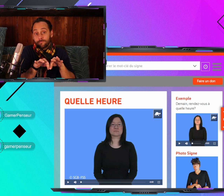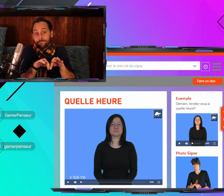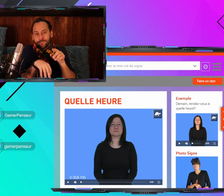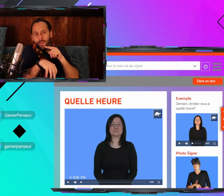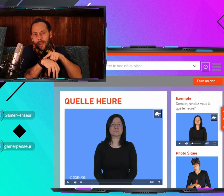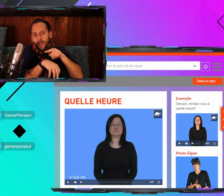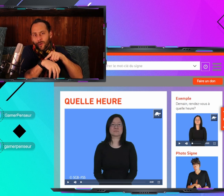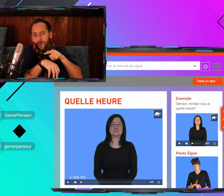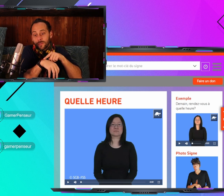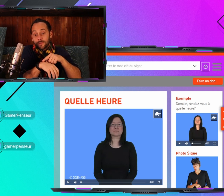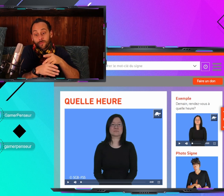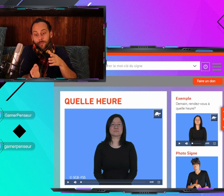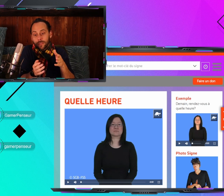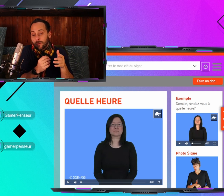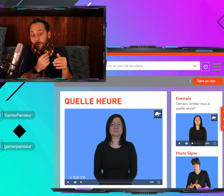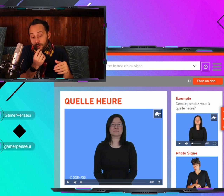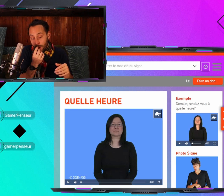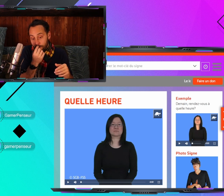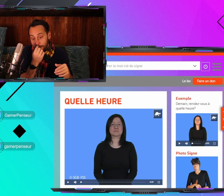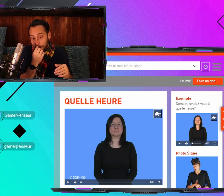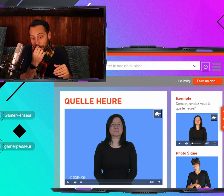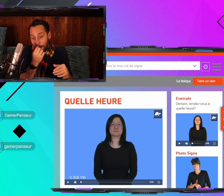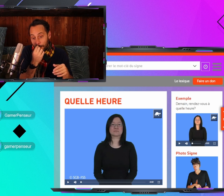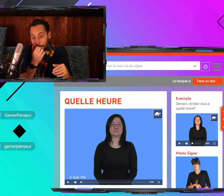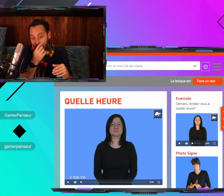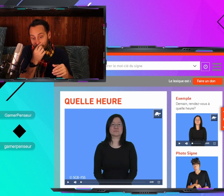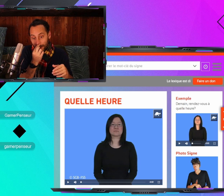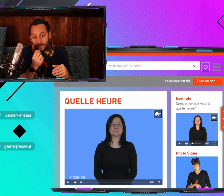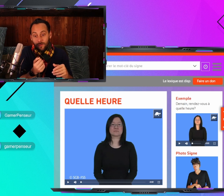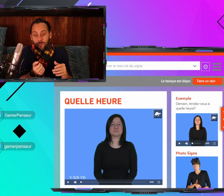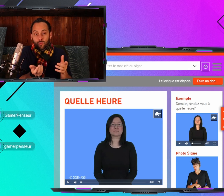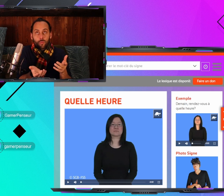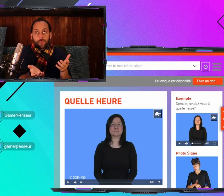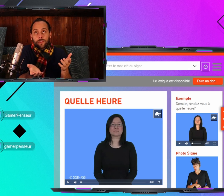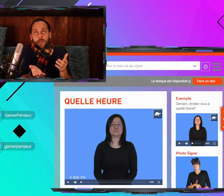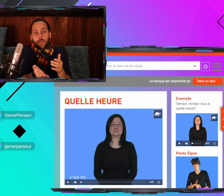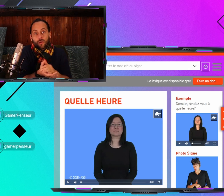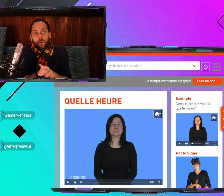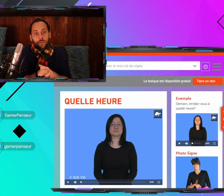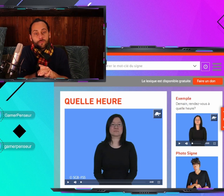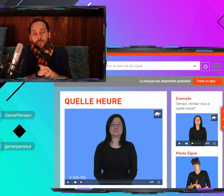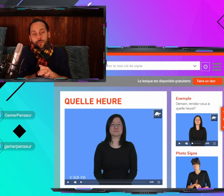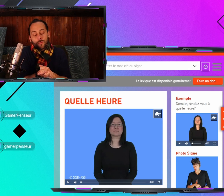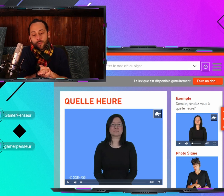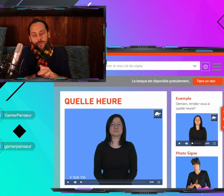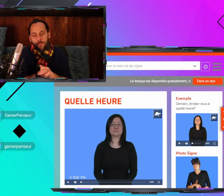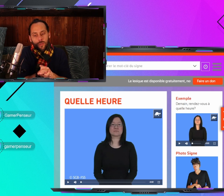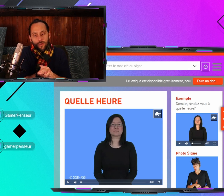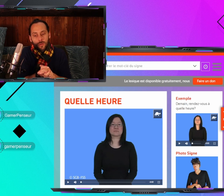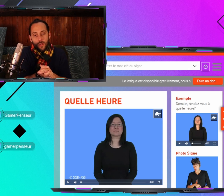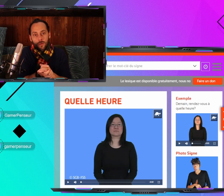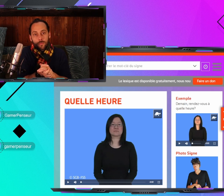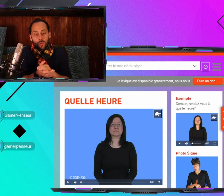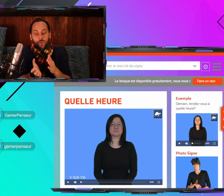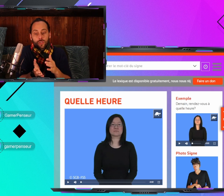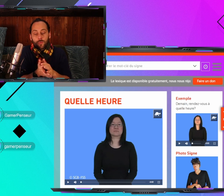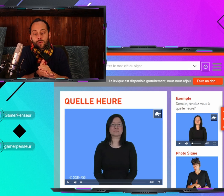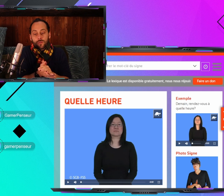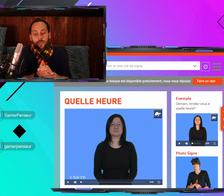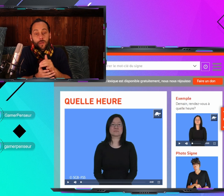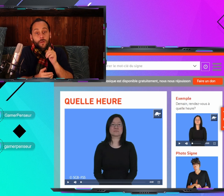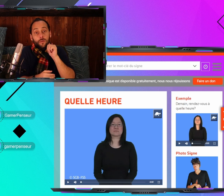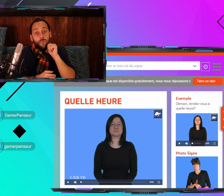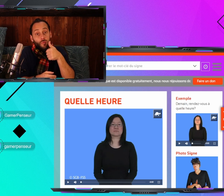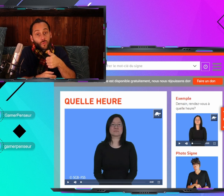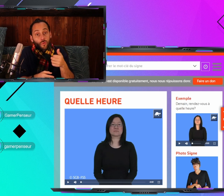Rendez-vous à quelle heure? On n'a pas tellement le choix, en fait. Ou on pourrait dire quelle heure rendez-vous, ça se comprend aussi, mais logiquement,